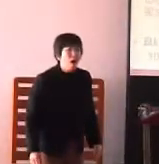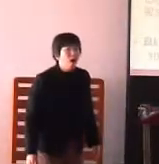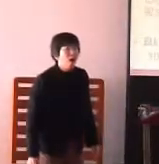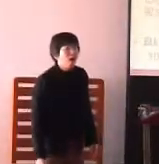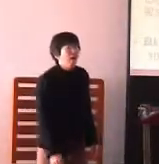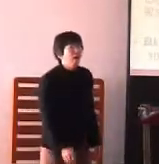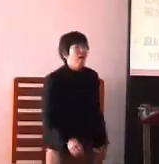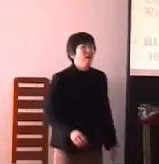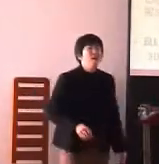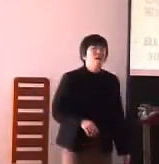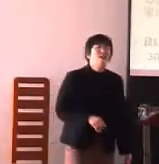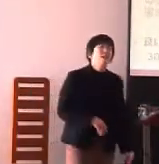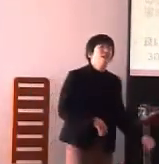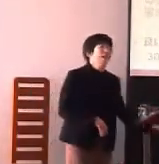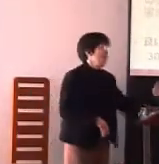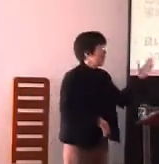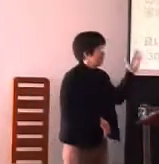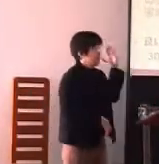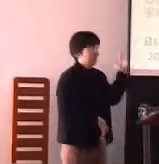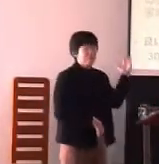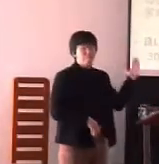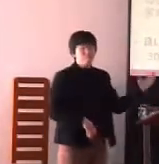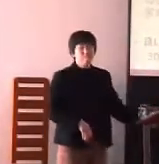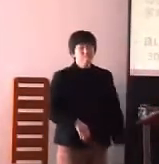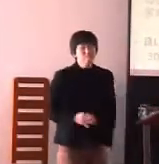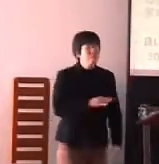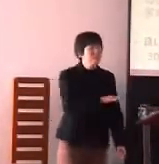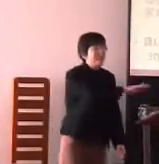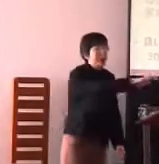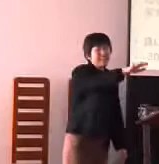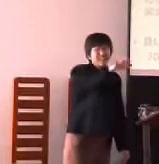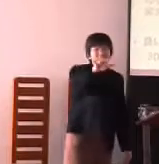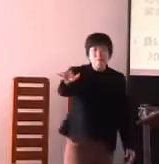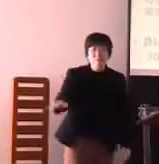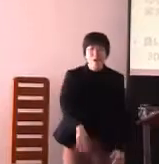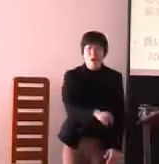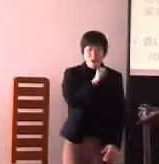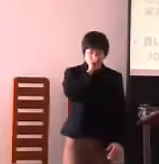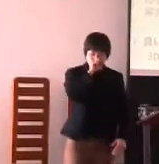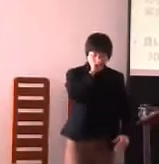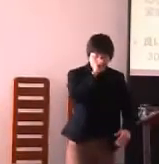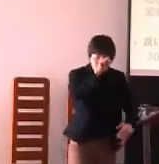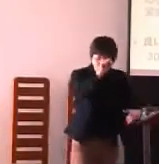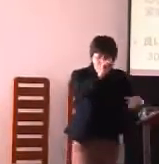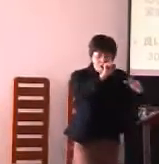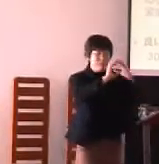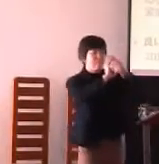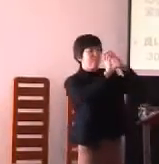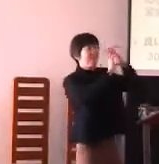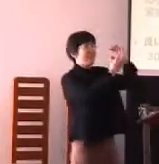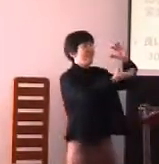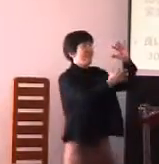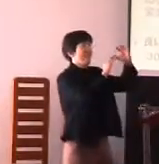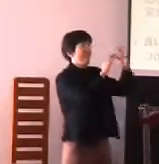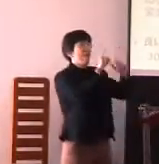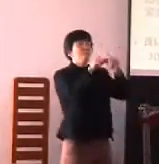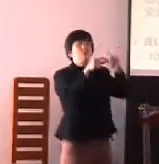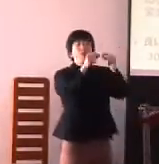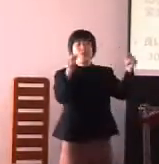も素晴らしい御霊の実に結ばれて本当に神様から